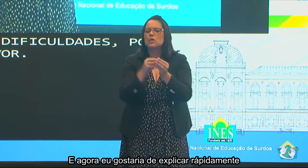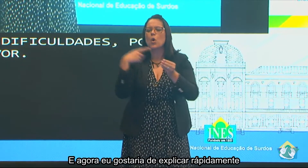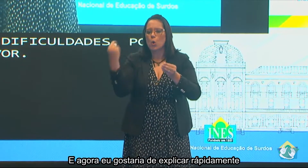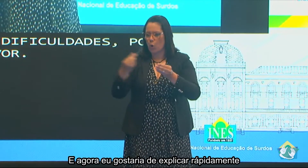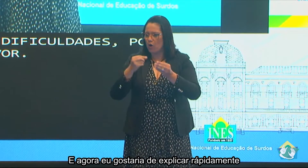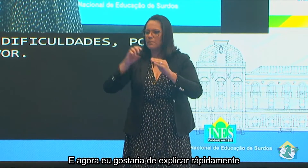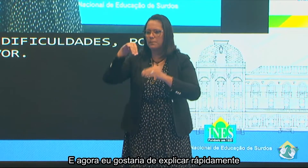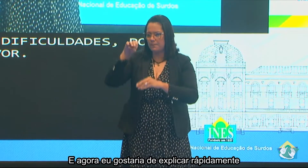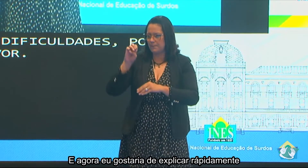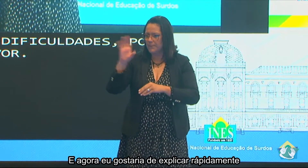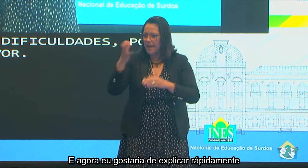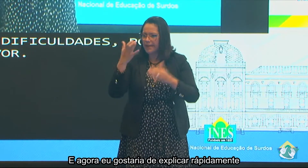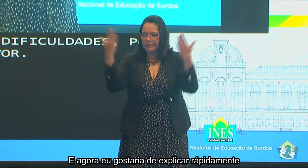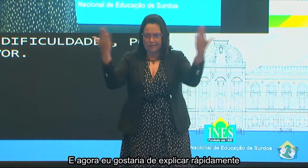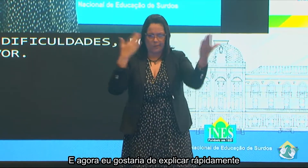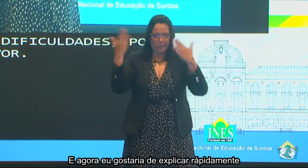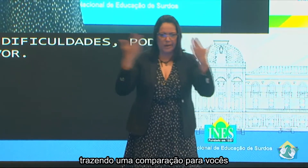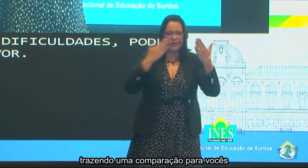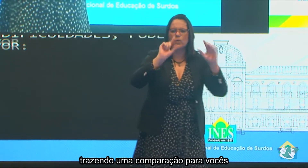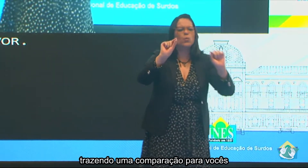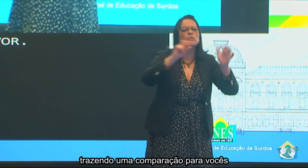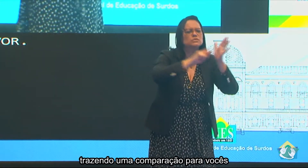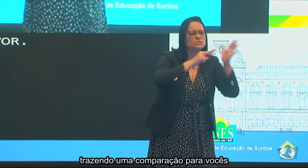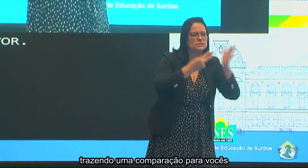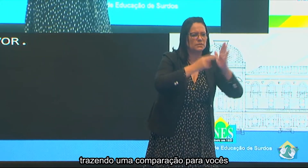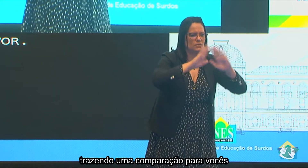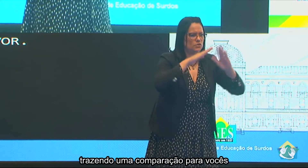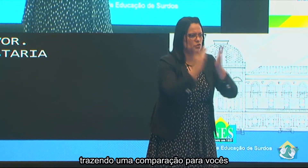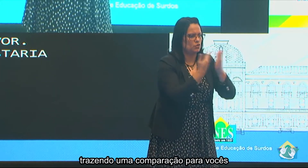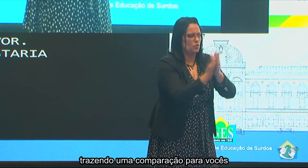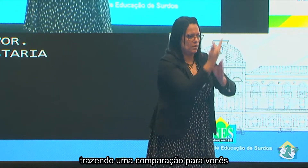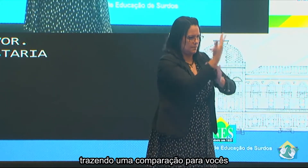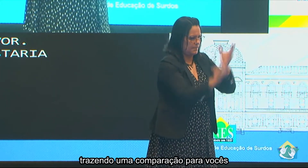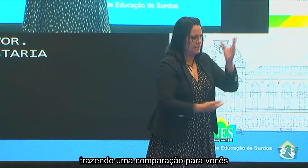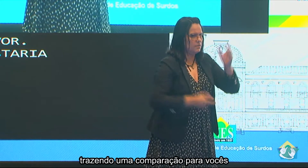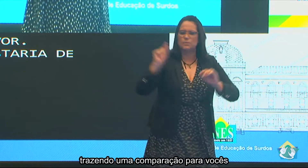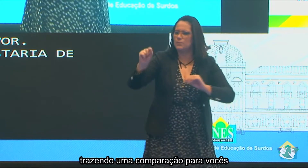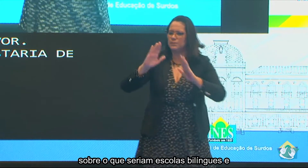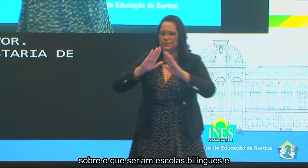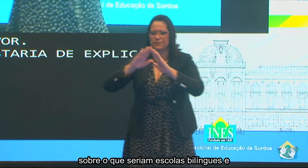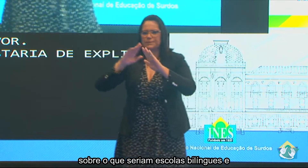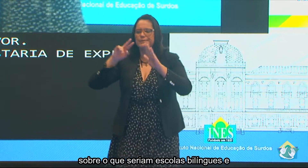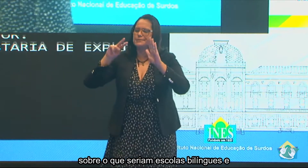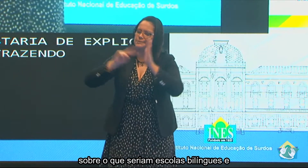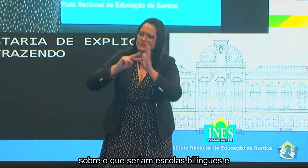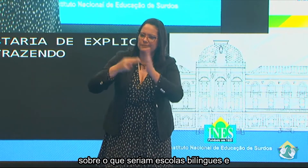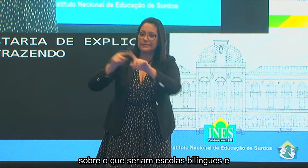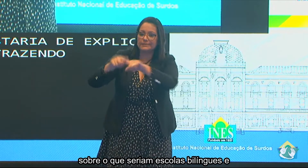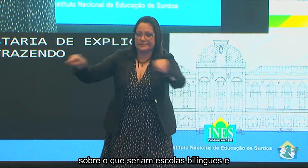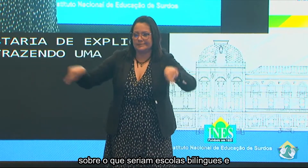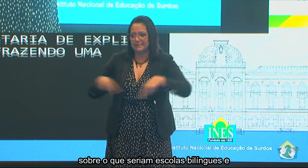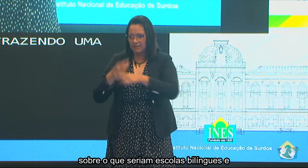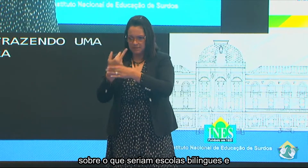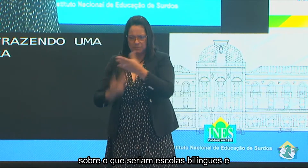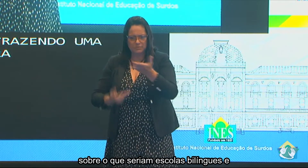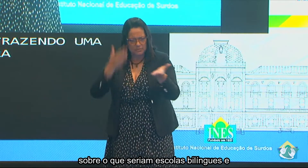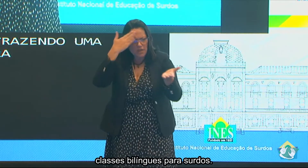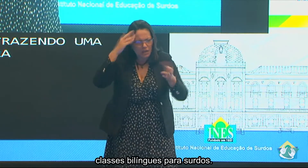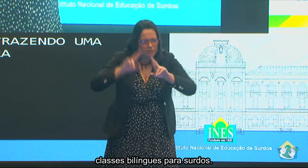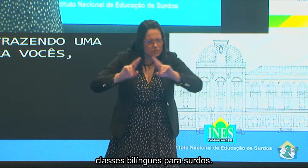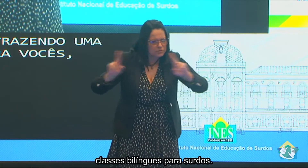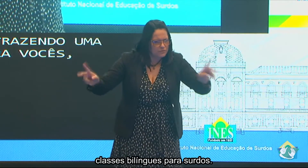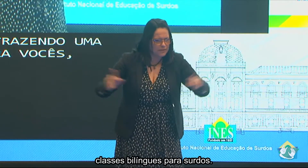E agora eu gostaria de explicar rapidamente, trazendo uma comparação para vocês sobre o que seriam escolas bilíngues